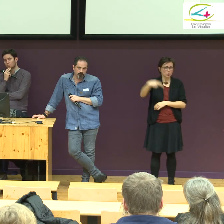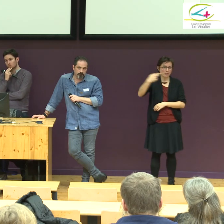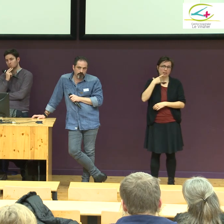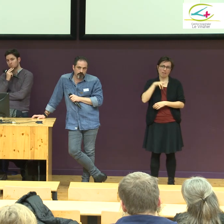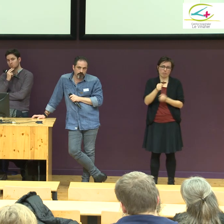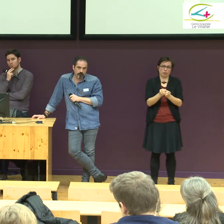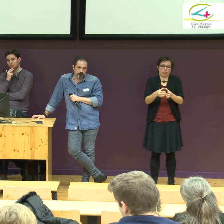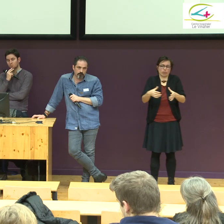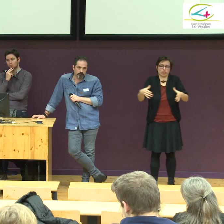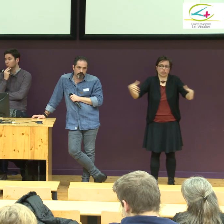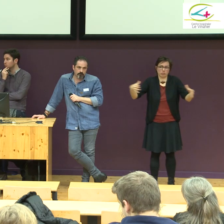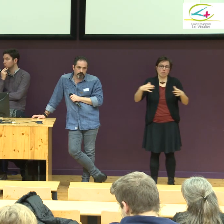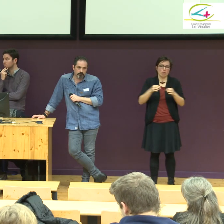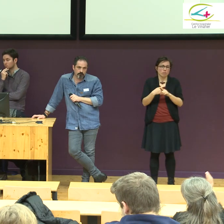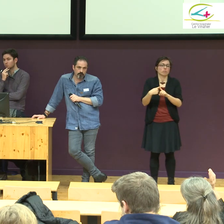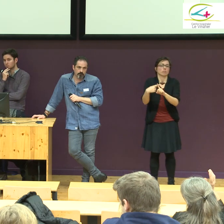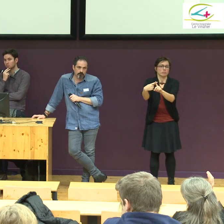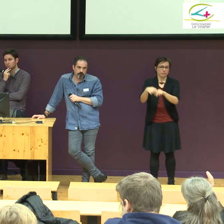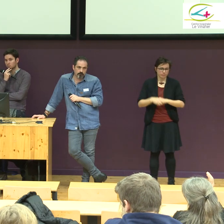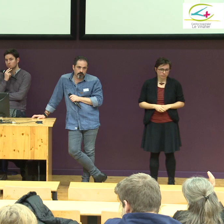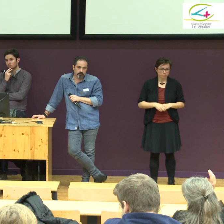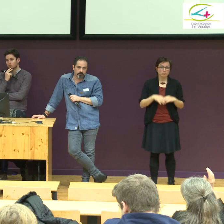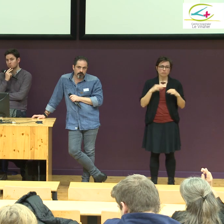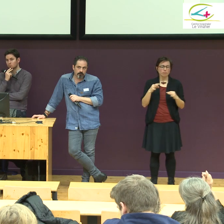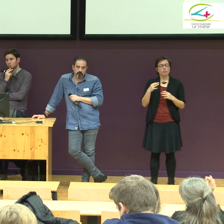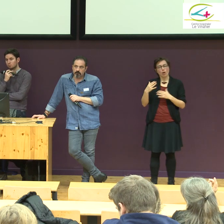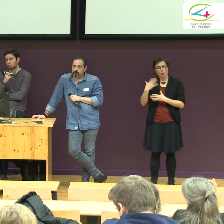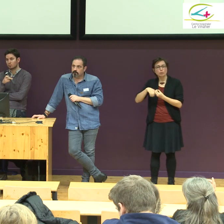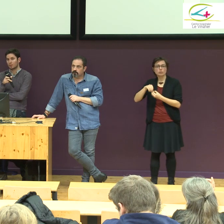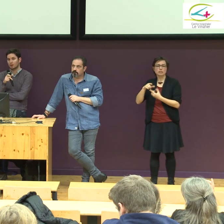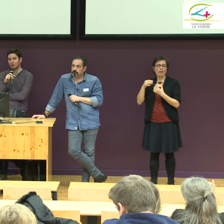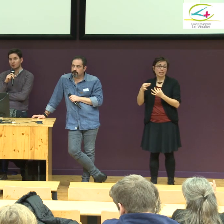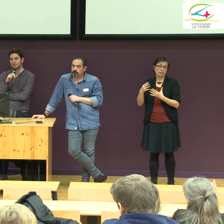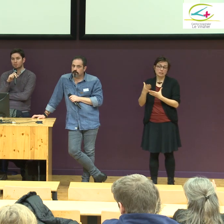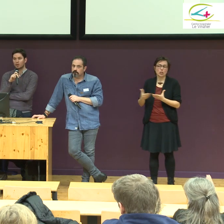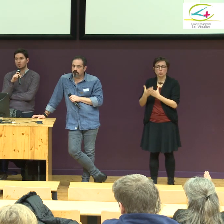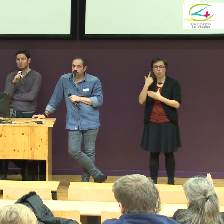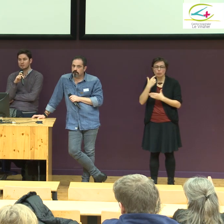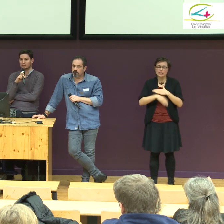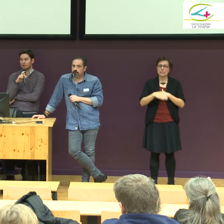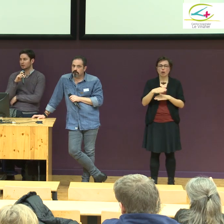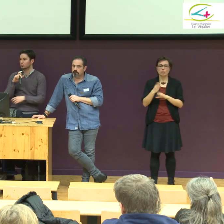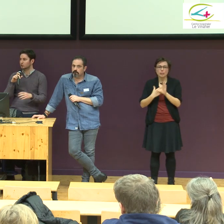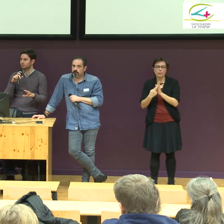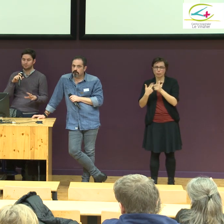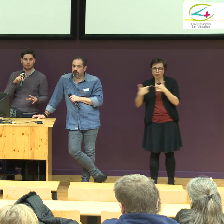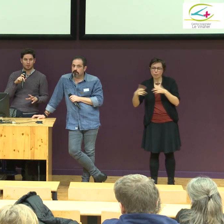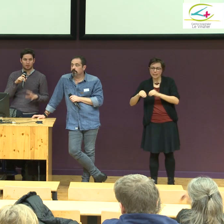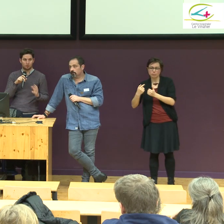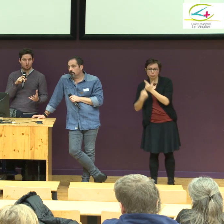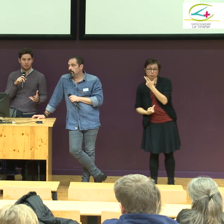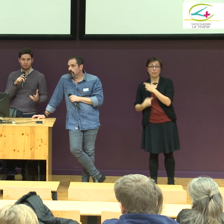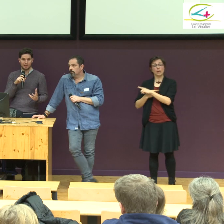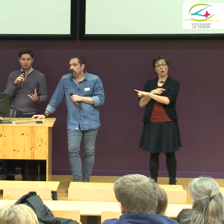devrait se poursuivre, cet effet positif, au-delà des disponibilités en pédopsychiatrie. Un exemple par rapport à ça, c'est la cardiologie.